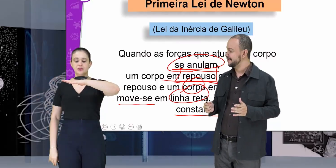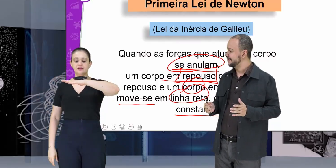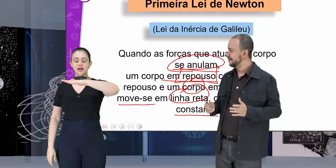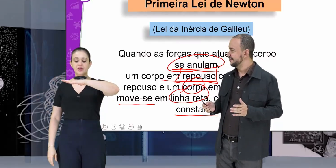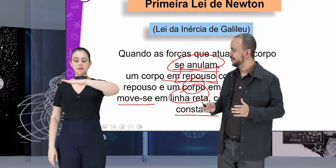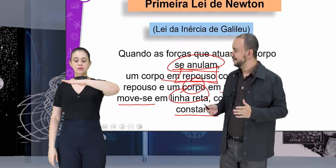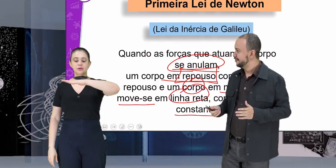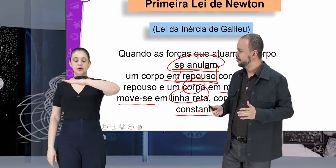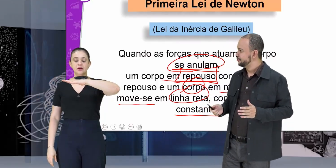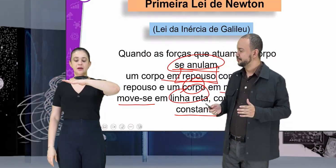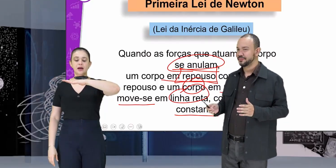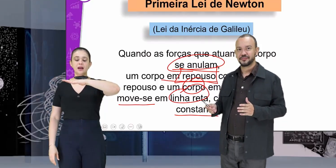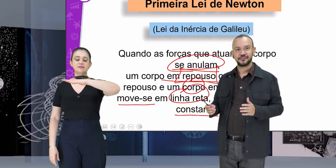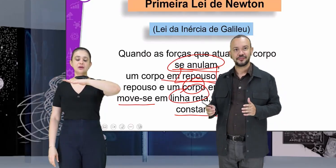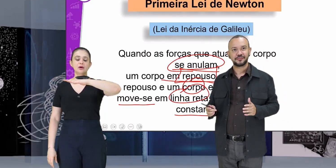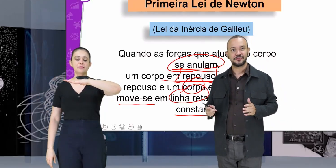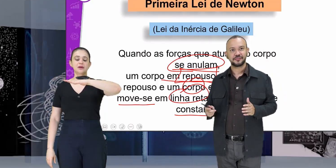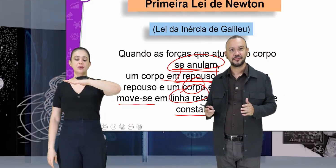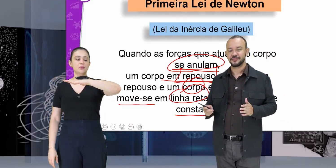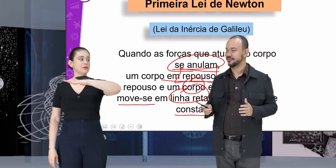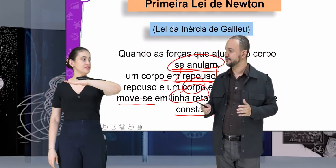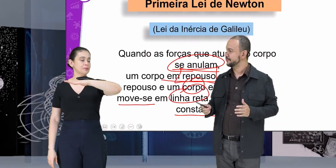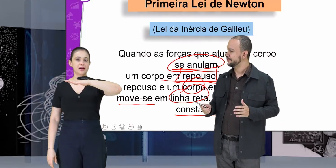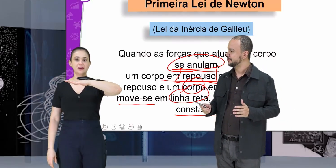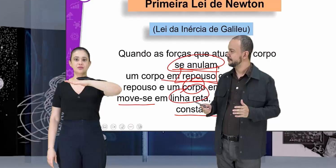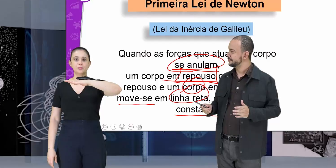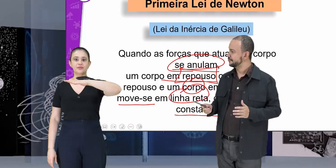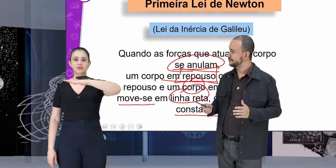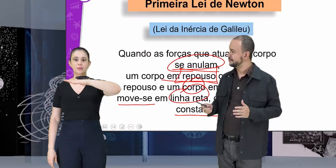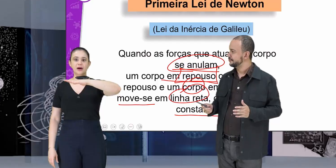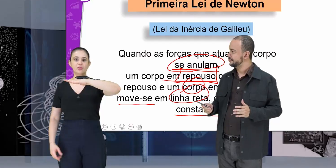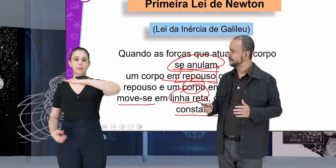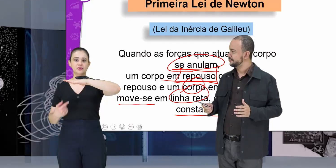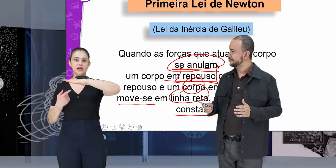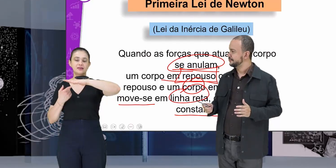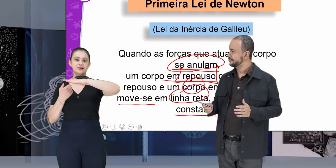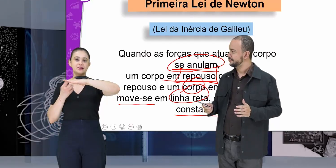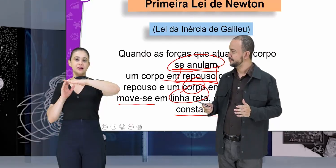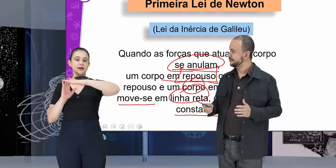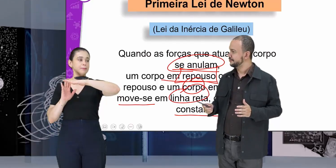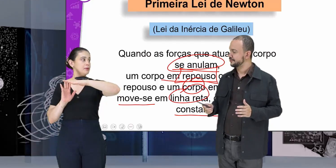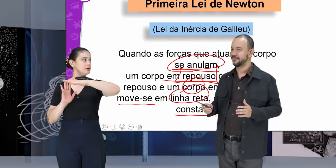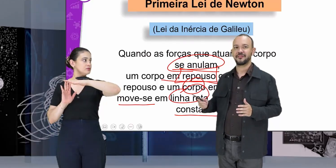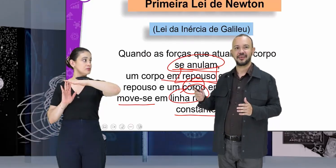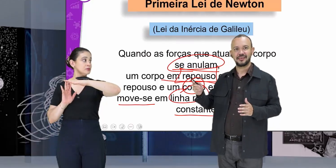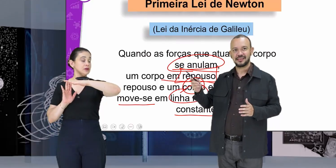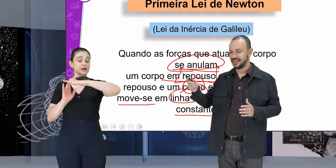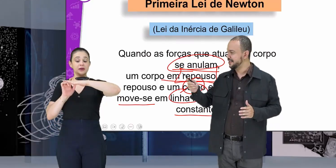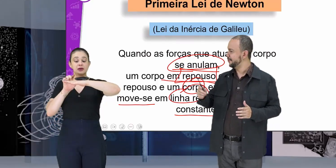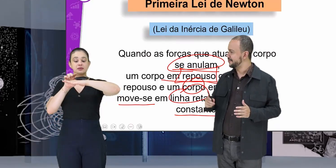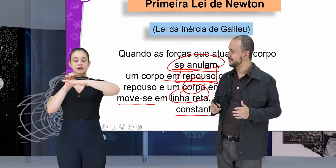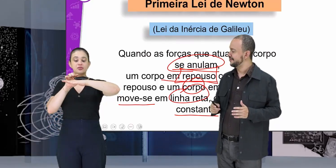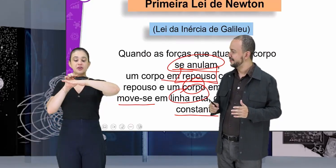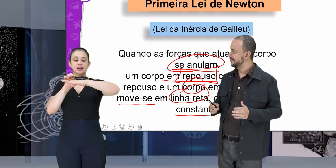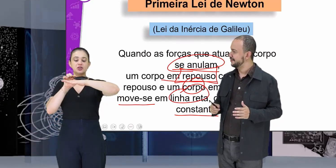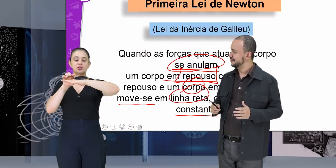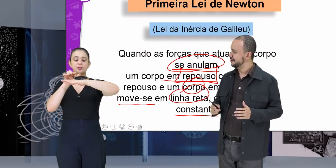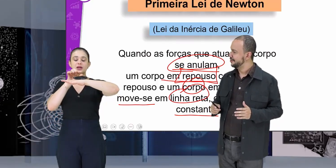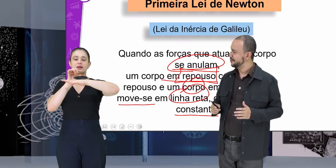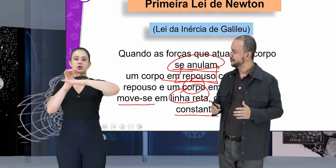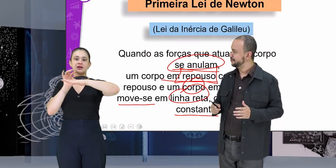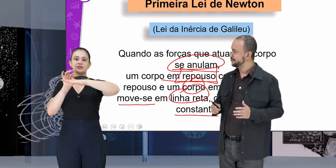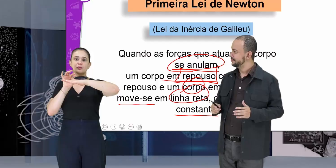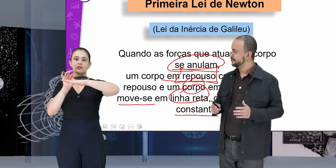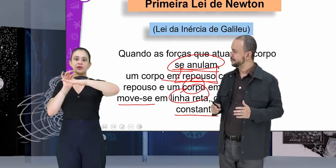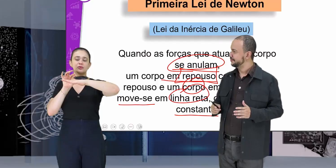Isso. Certo? Em relação a mim, ou por exemplo, em relação ao professor Michael, eu posso falar que isso aqui está em repouso? Está em repouso. Significa, gente, por